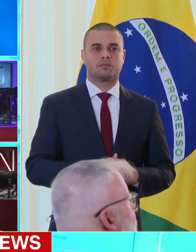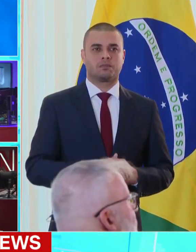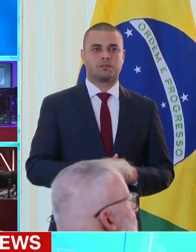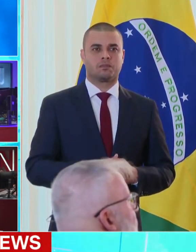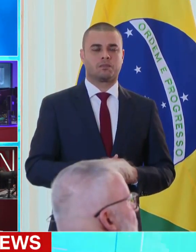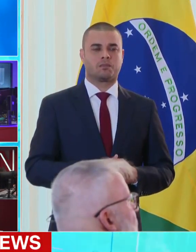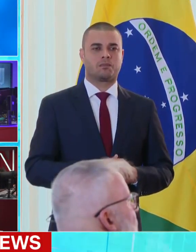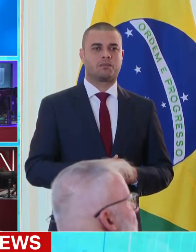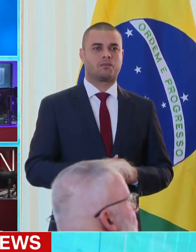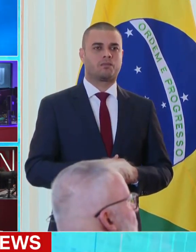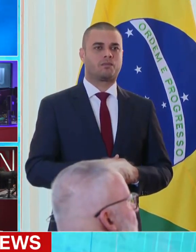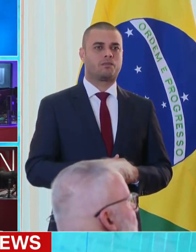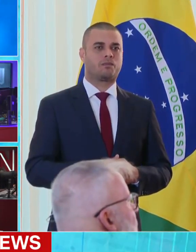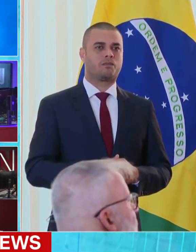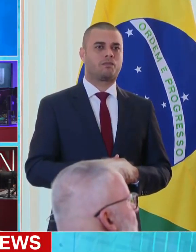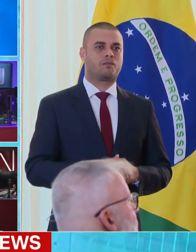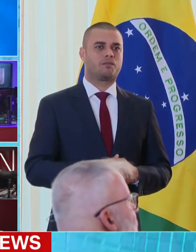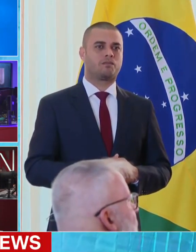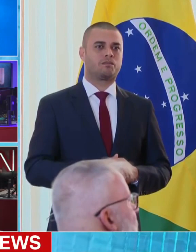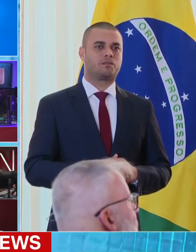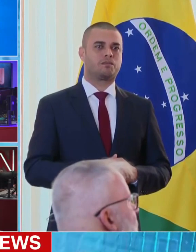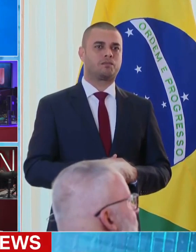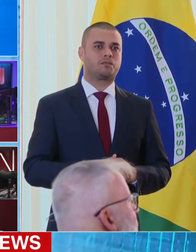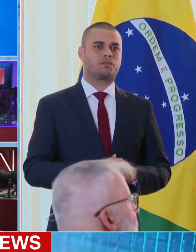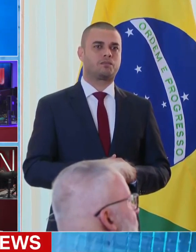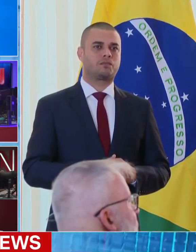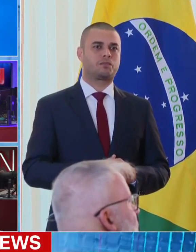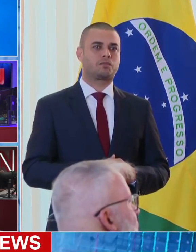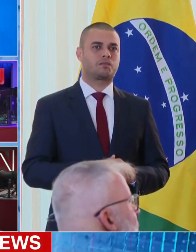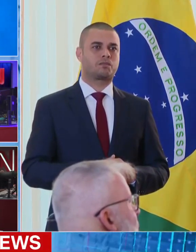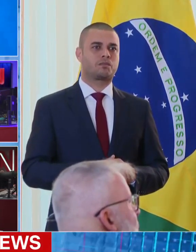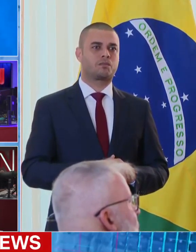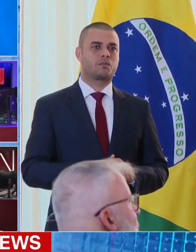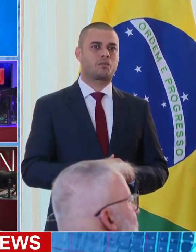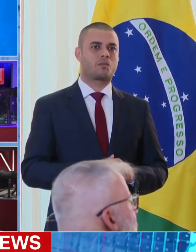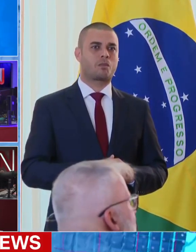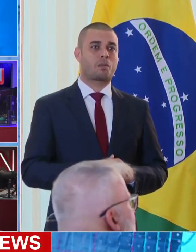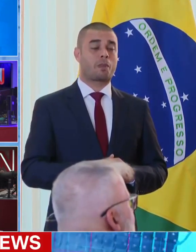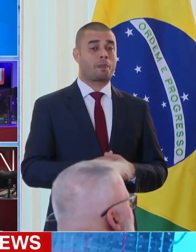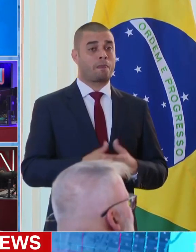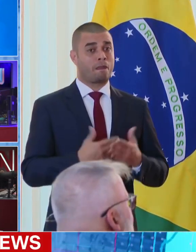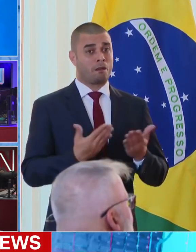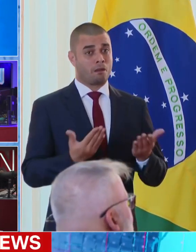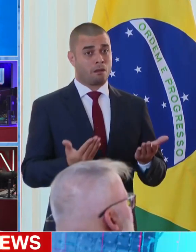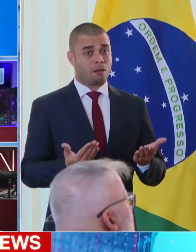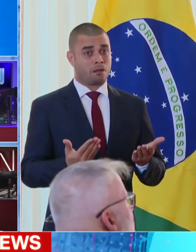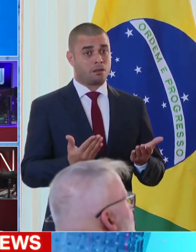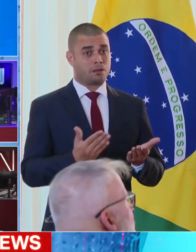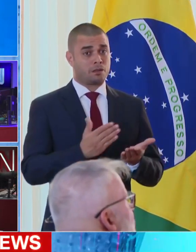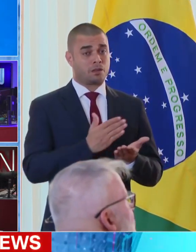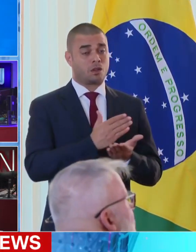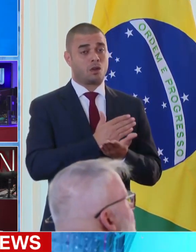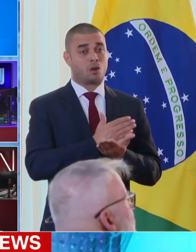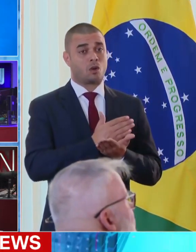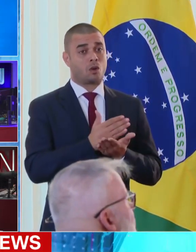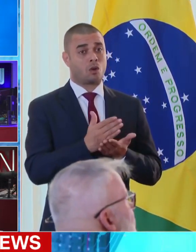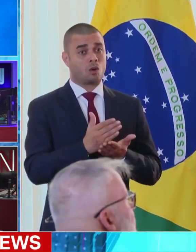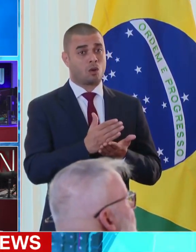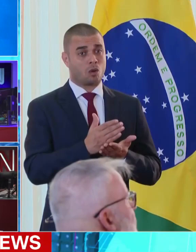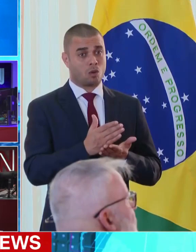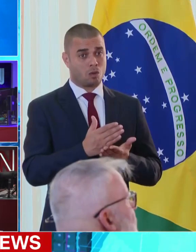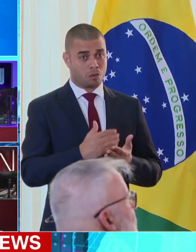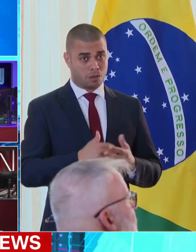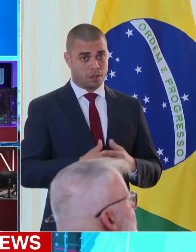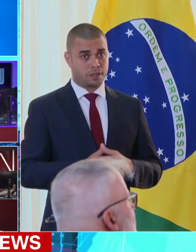o ministério público eleitoral fala olha não há como ouvir um discurso e admitir e o admitir no domínio da liberdade de